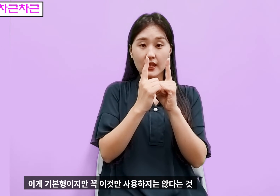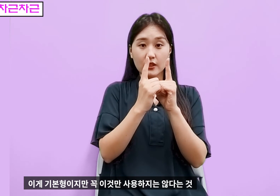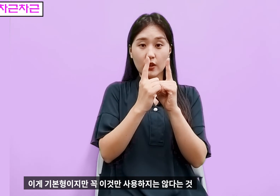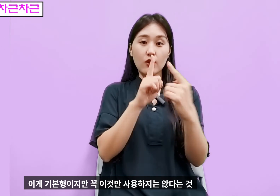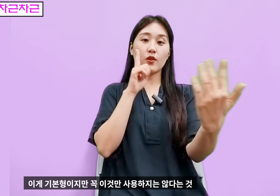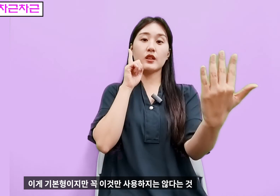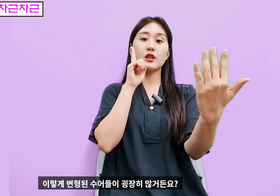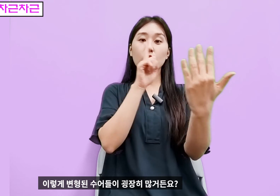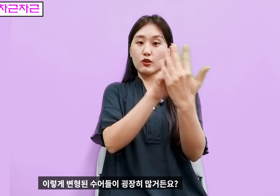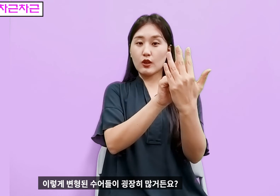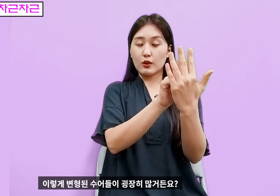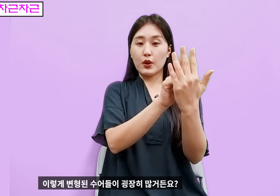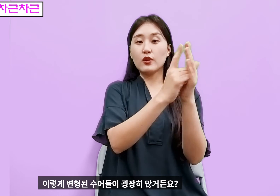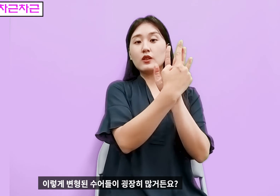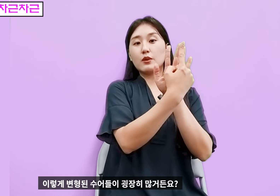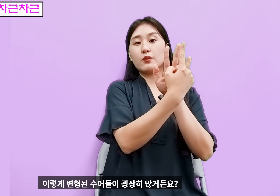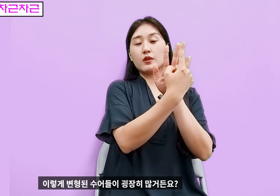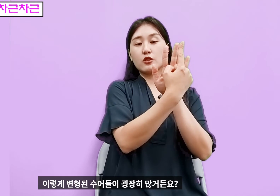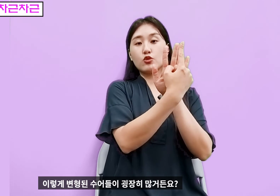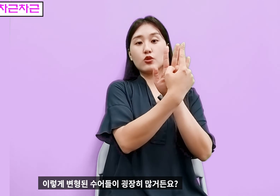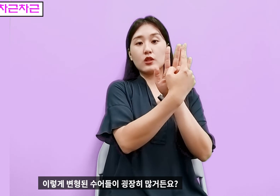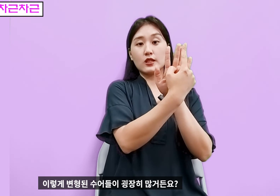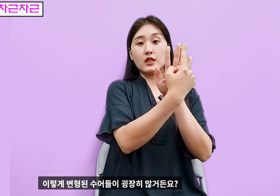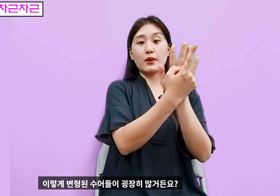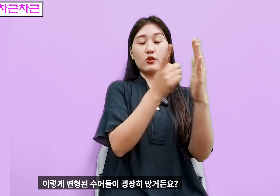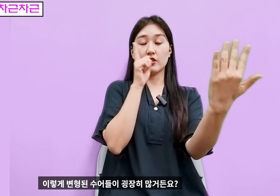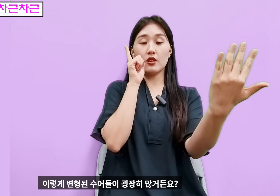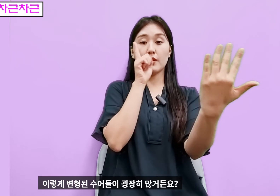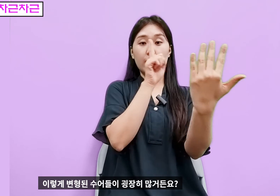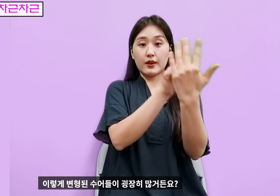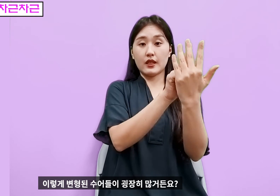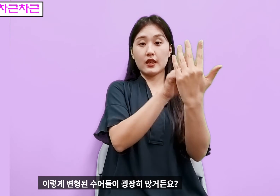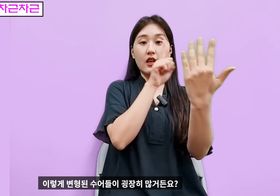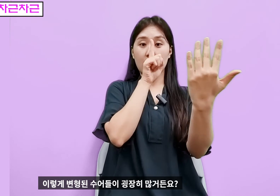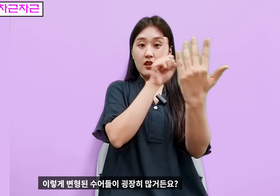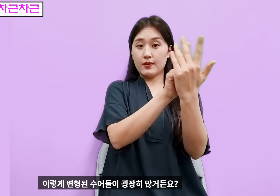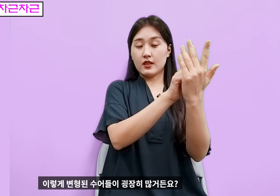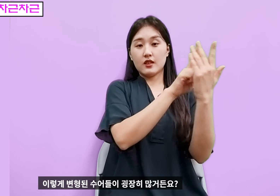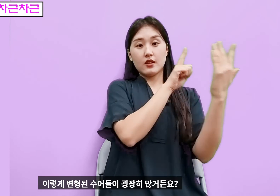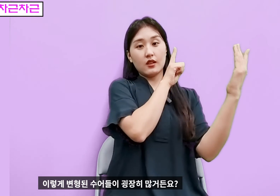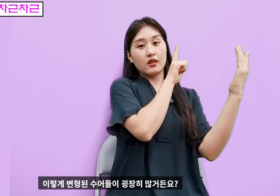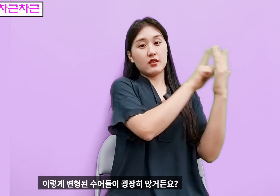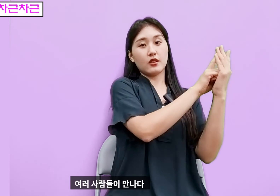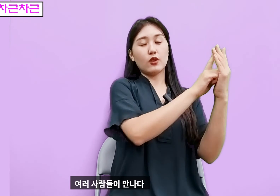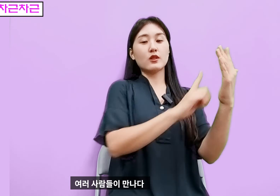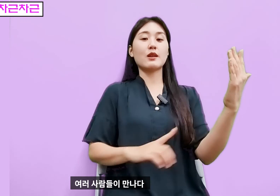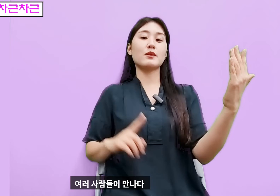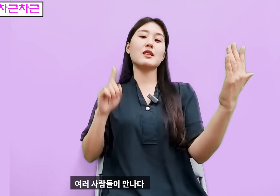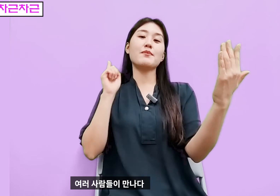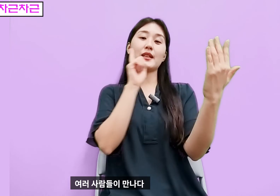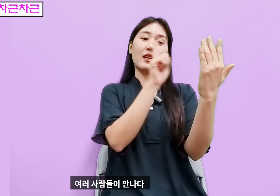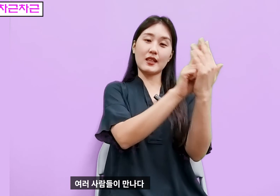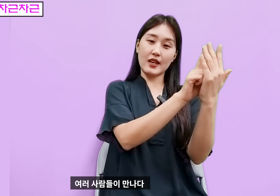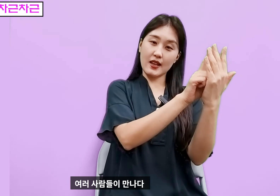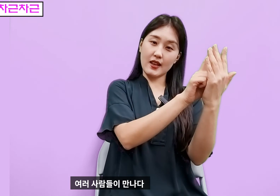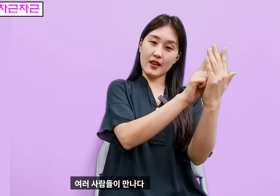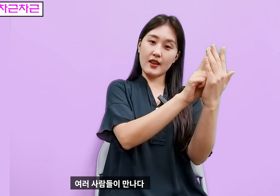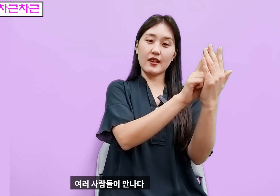거. 이렇게도 사용해요. 변형된 수어들이 굉장히 많거든요. 만나다. 여러 사람들을 만나다.